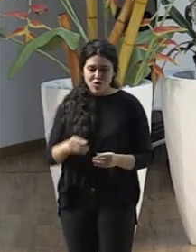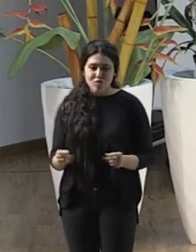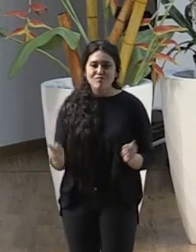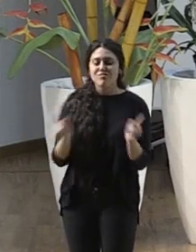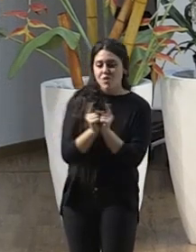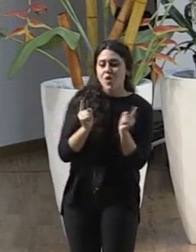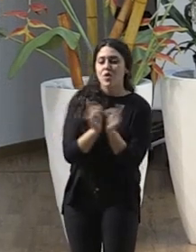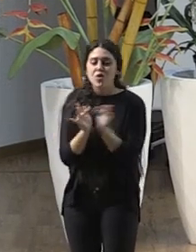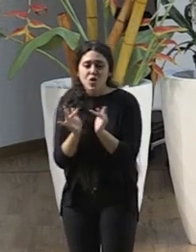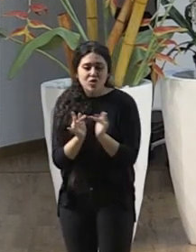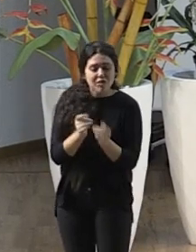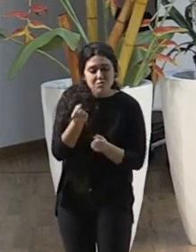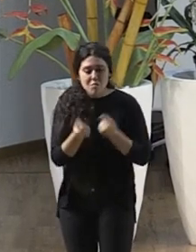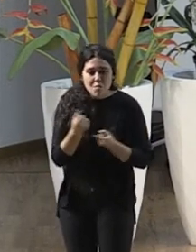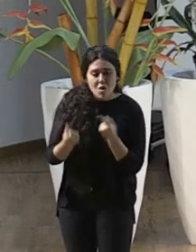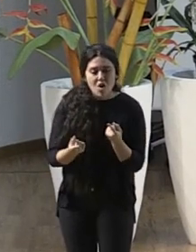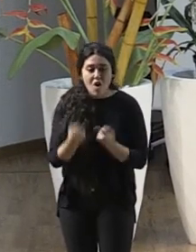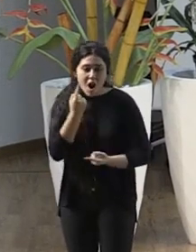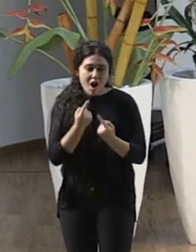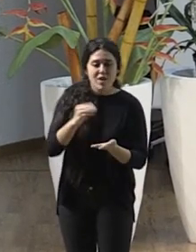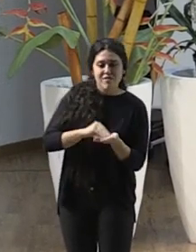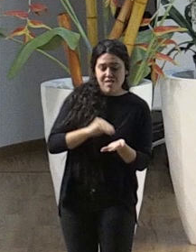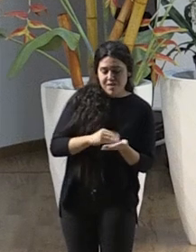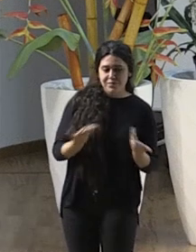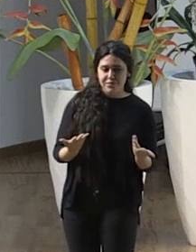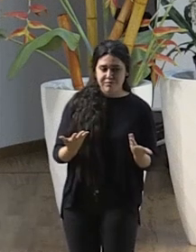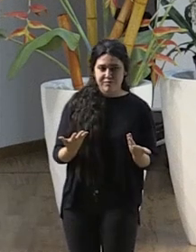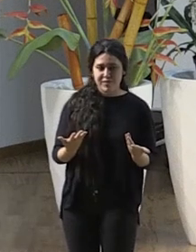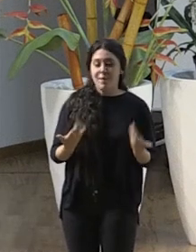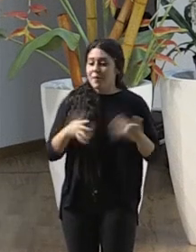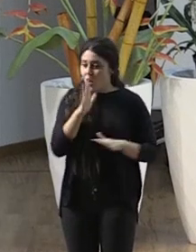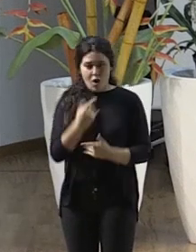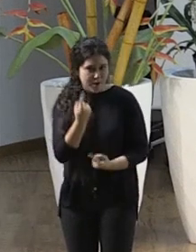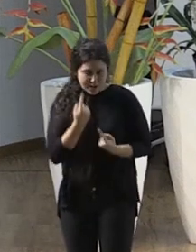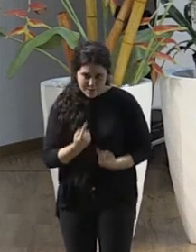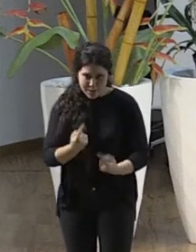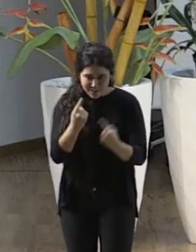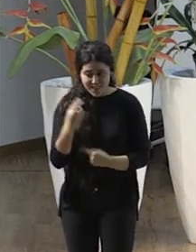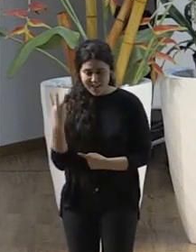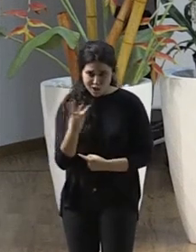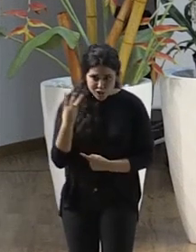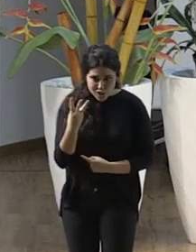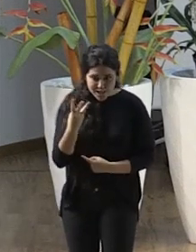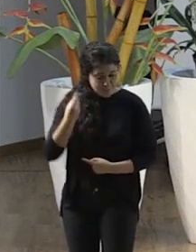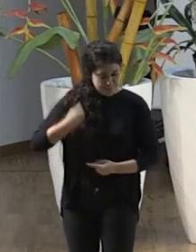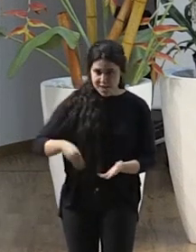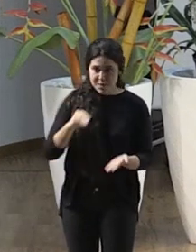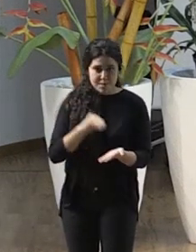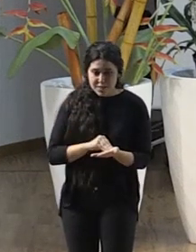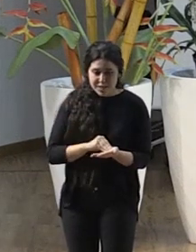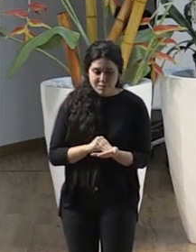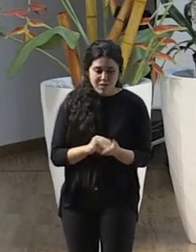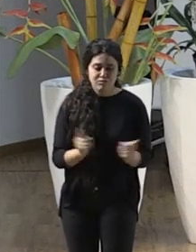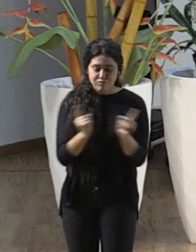encuentros entre nosotros, a pesar de que es la primera vez que coincidimos los tres en un mismo